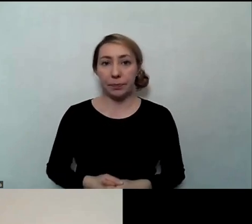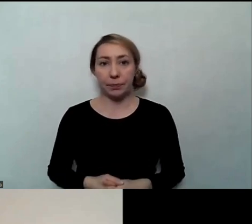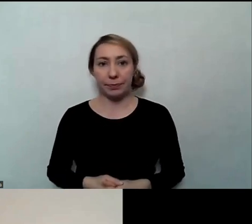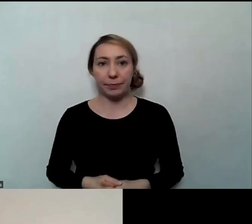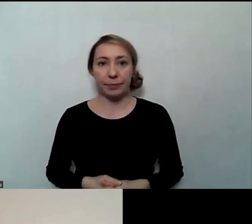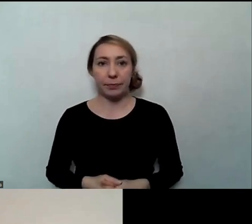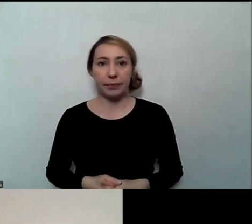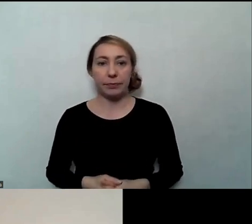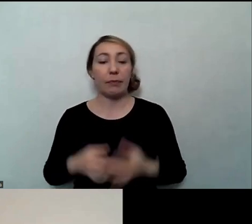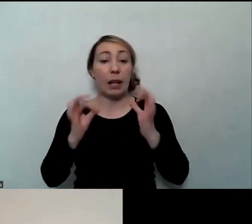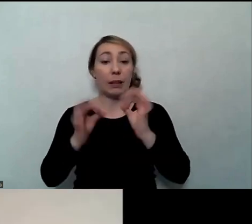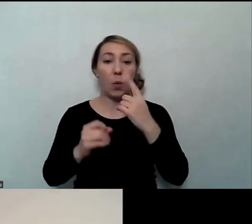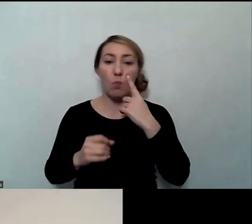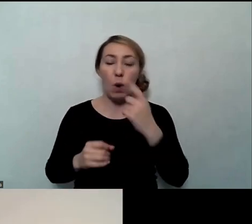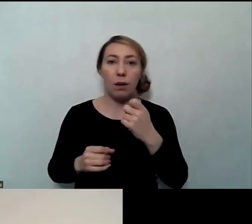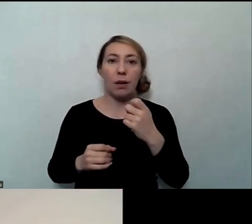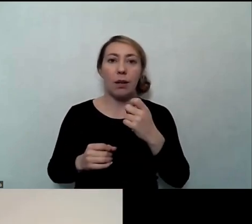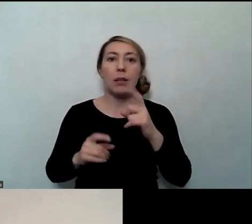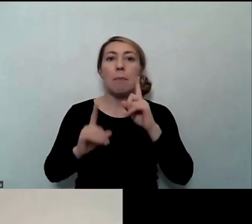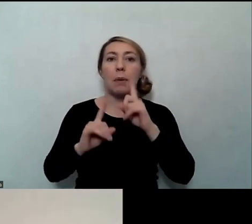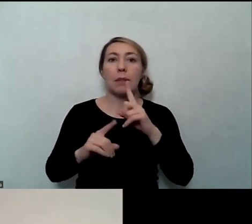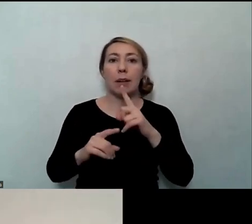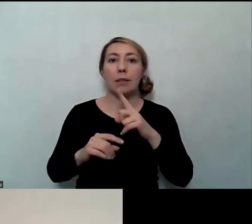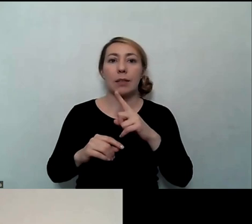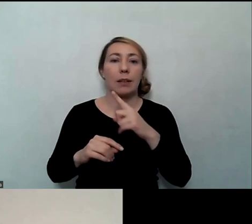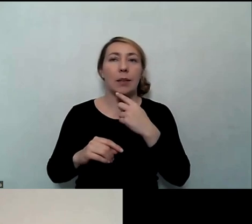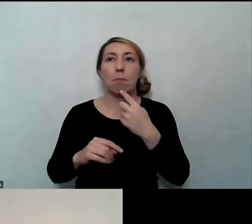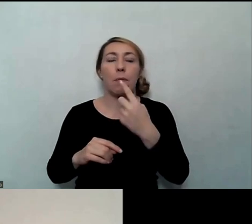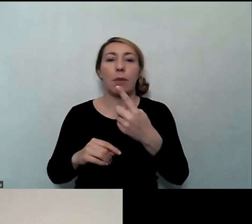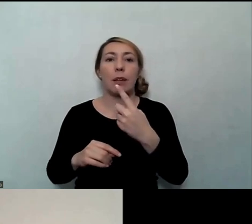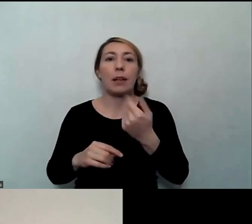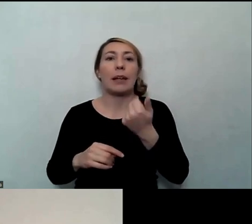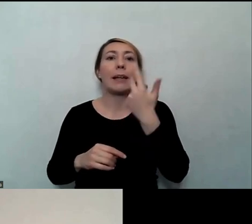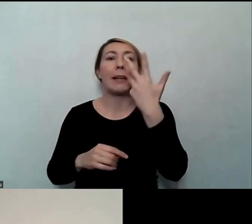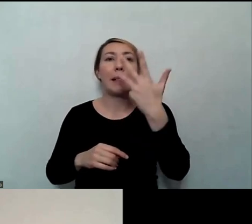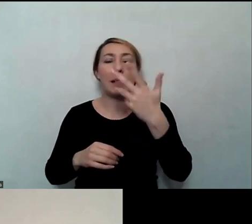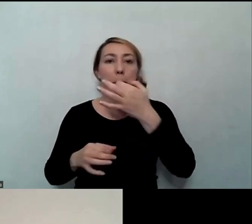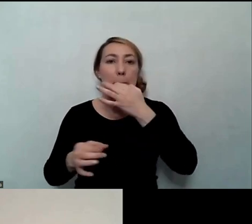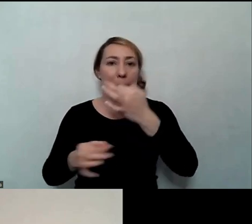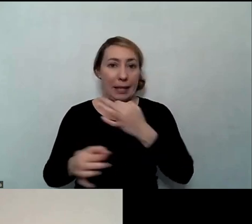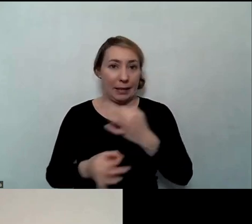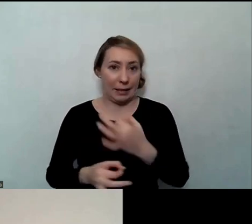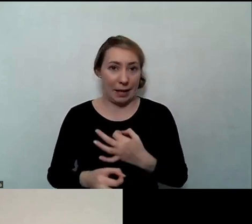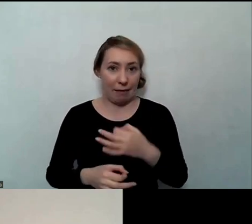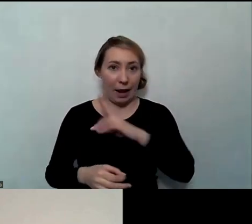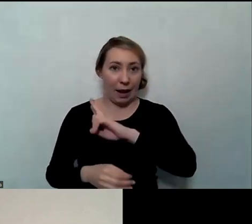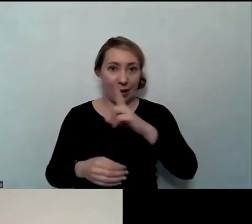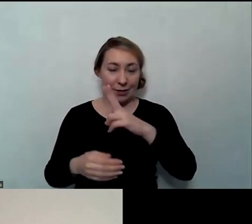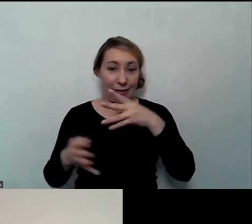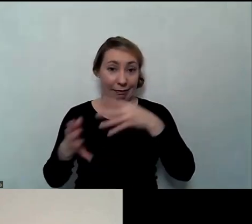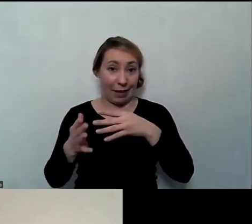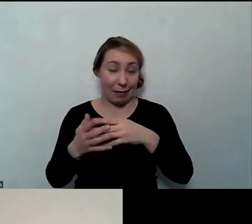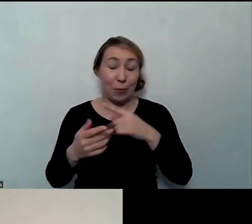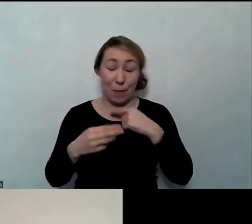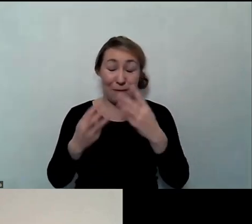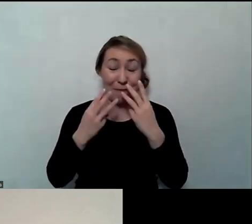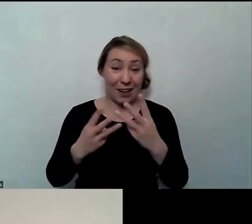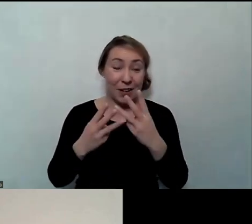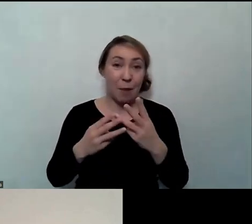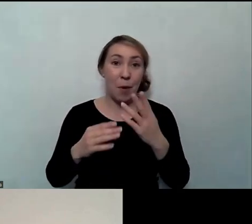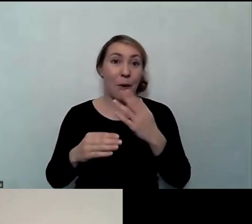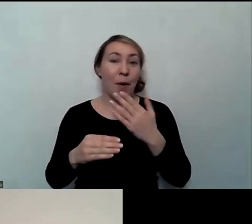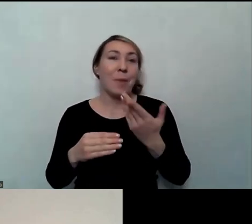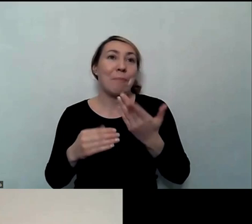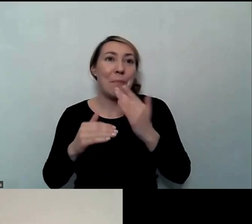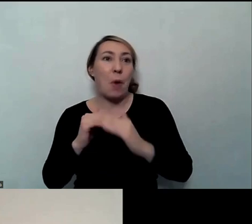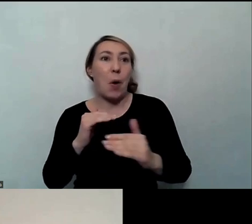teraz zauważyłam, że tak naprawdę nie powiedziałam Państwu, ile w ogóle jest pytań w każdym z tych testów, a to może istotne, bo przecież poziom